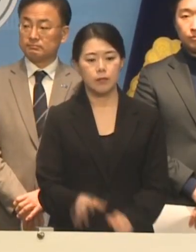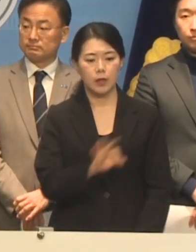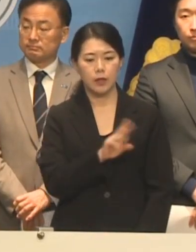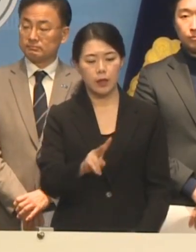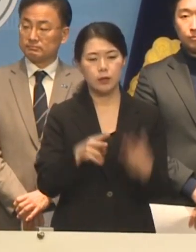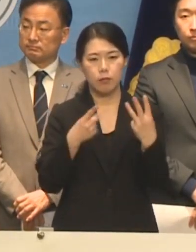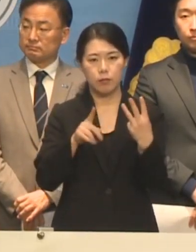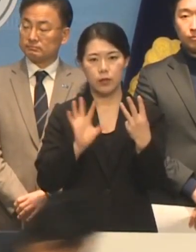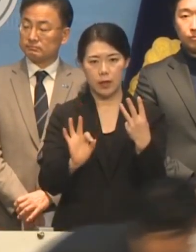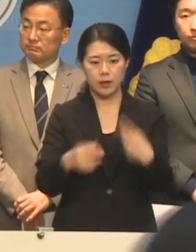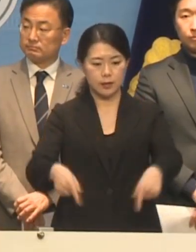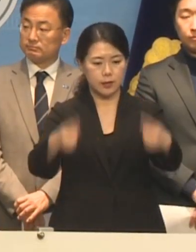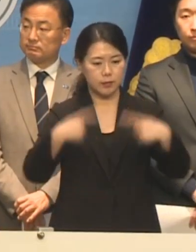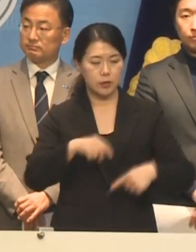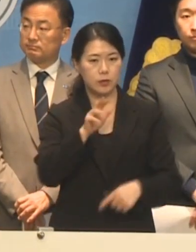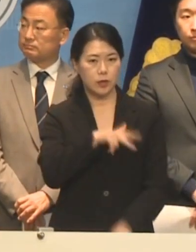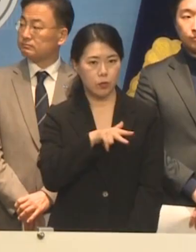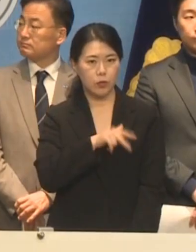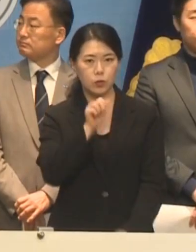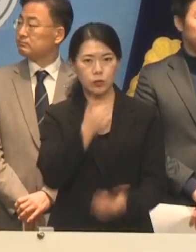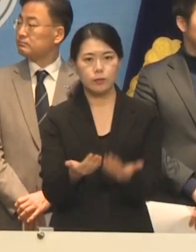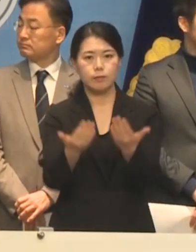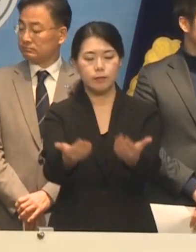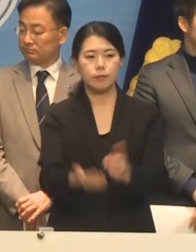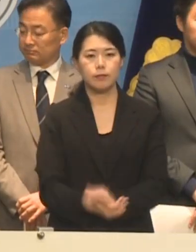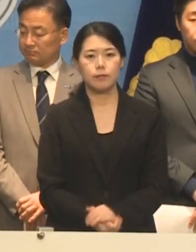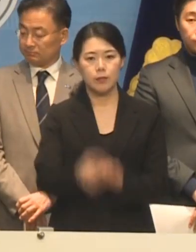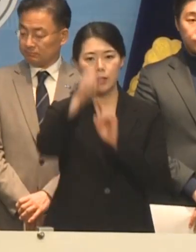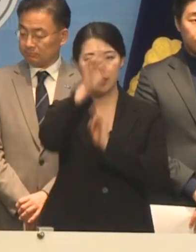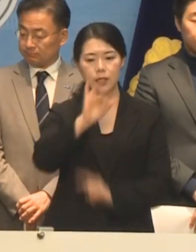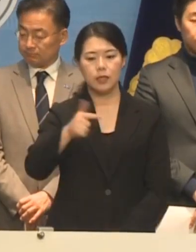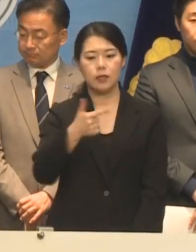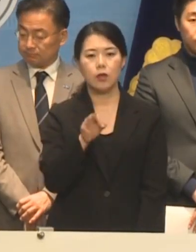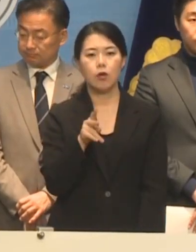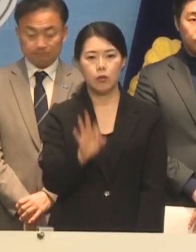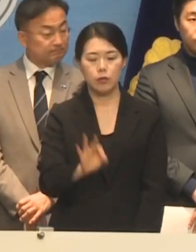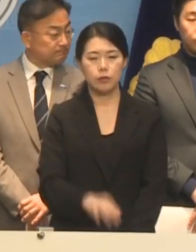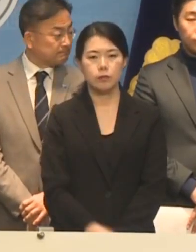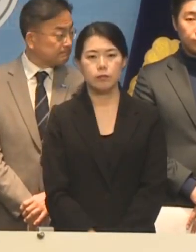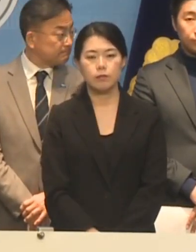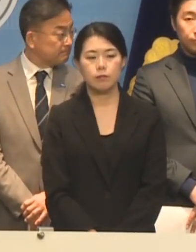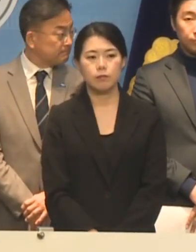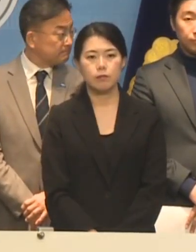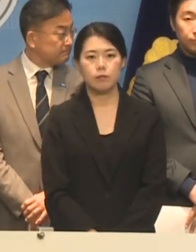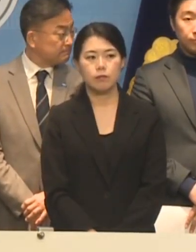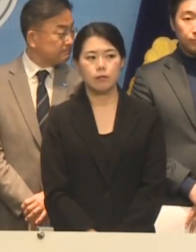야3당 참석하신 의원님들 소개를 해드리겠습니다. 이인영 의원님 오셨습니다.